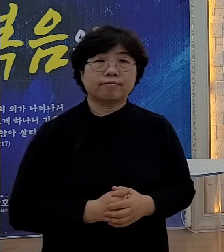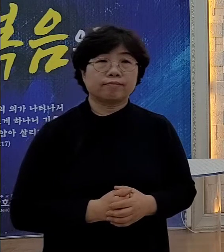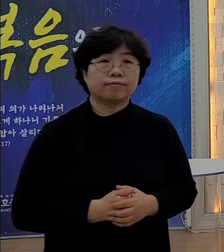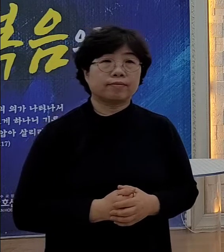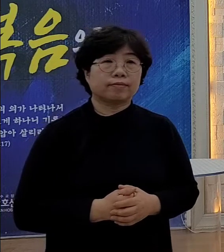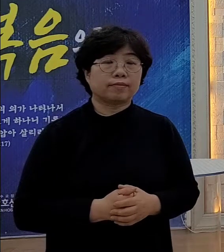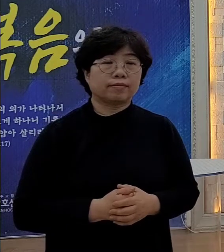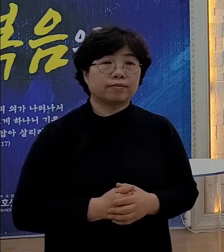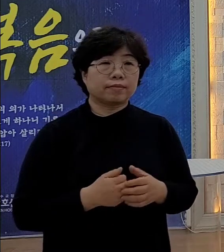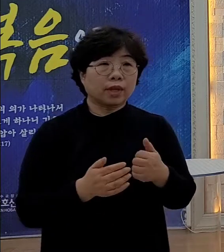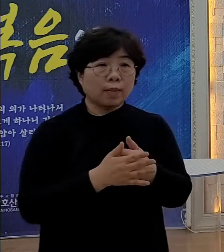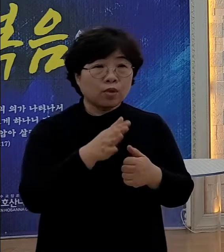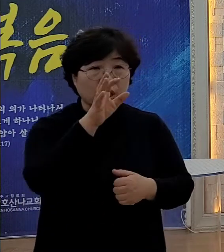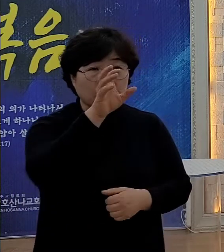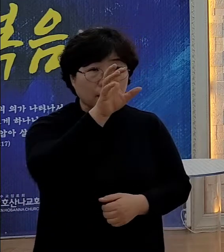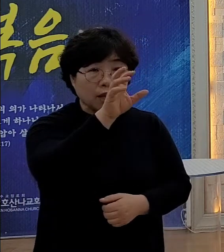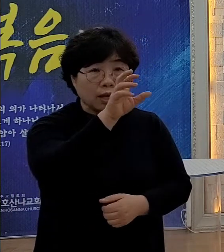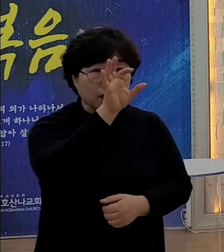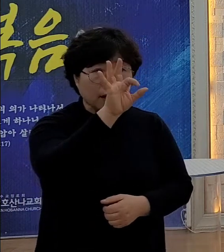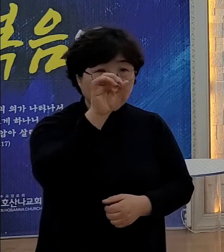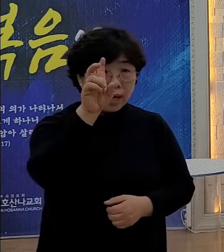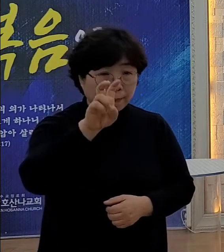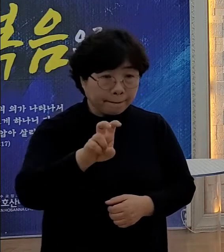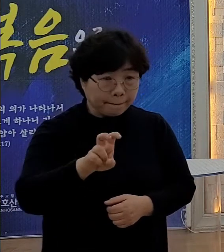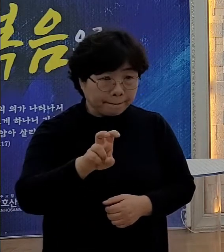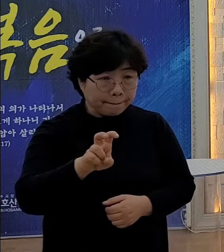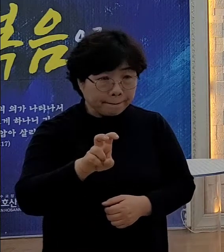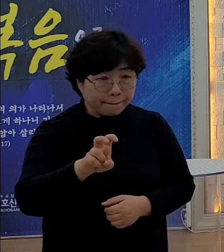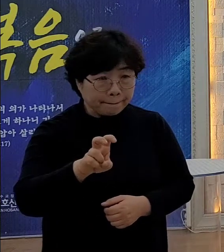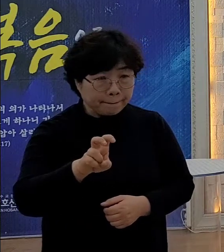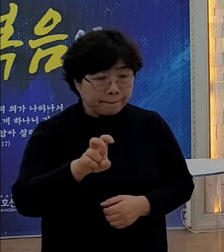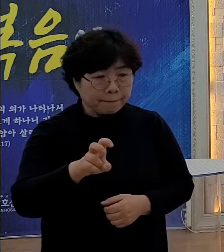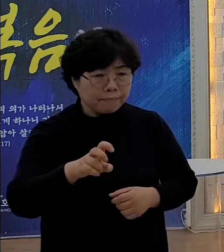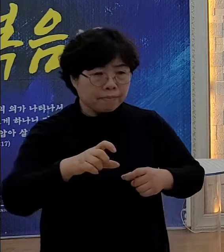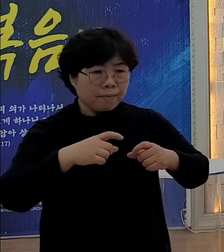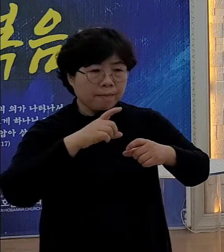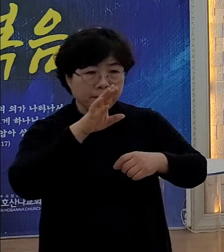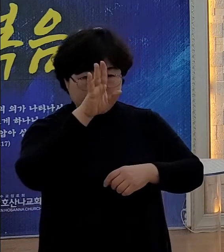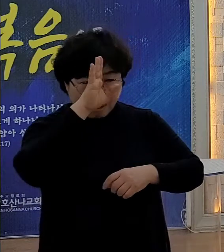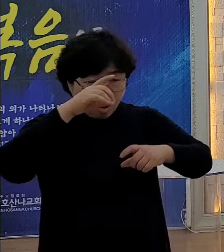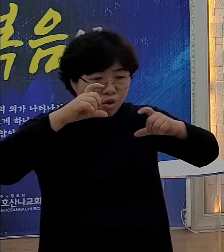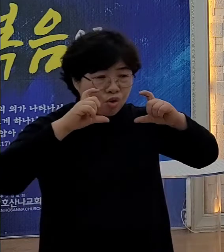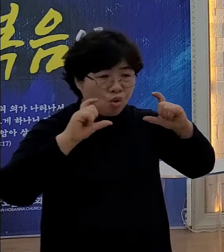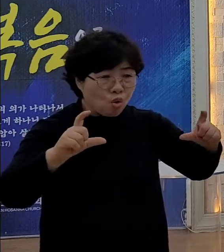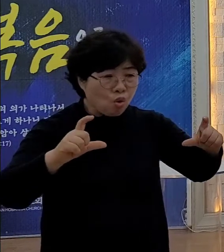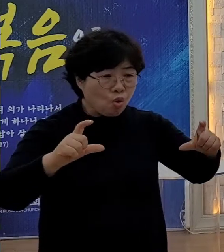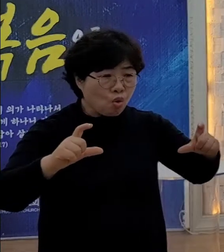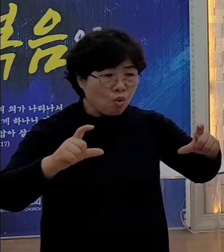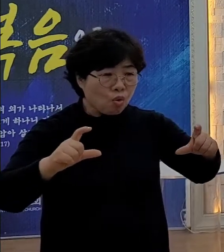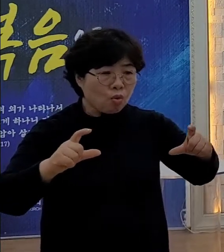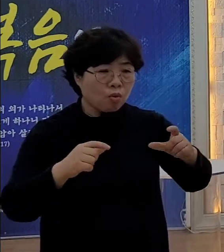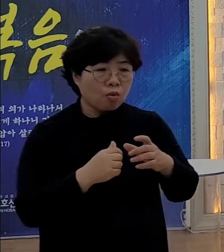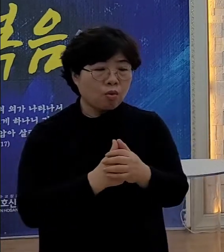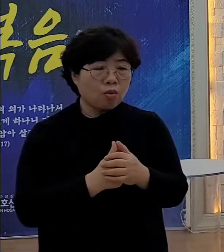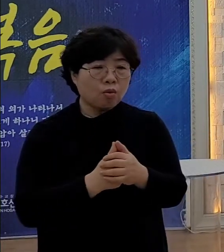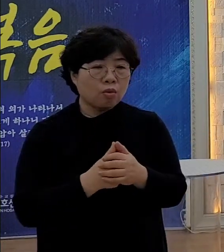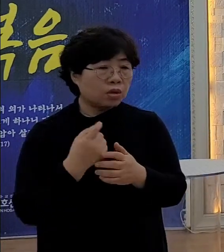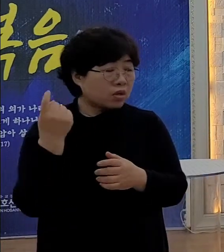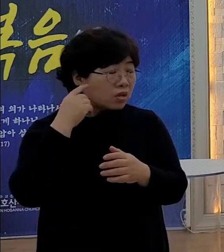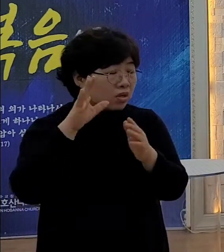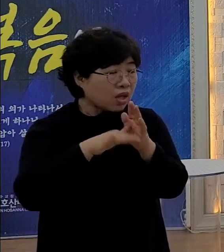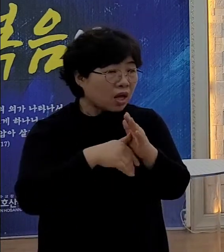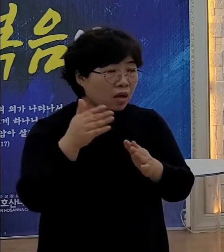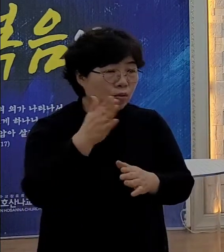그래서 암이라고 하는 절망적인 선고를 듣는 것부터 저의 치료는 시작될